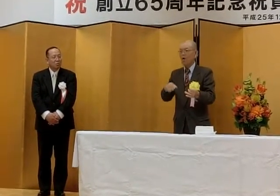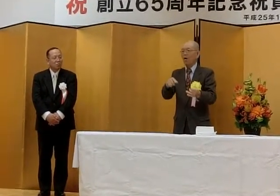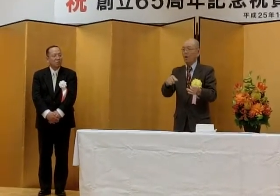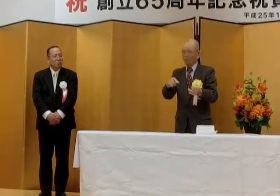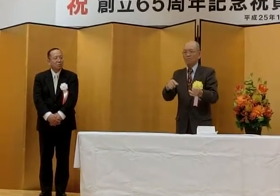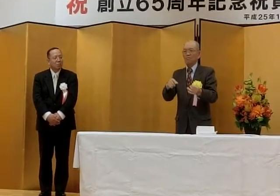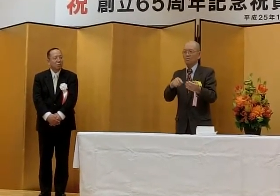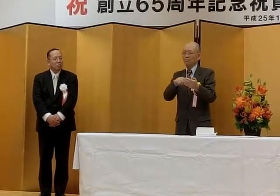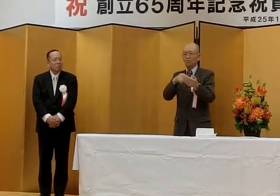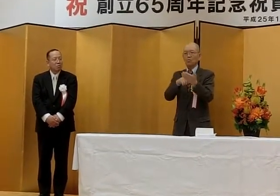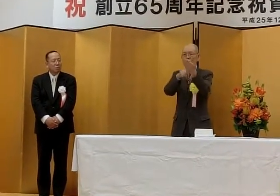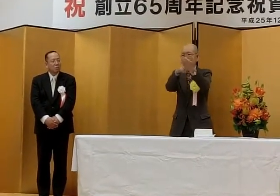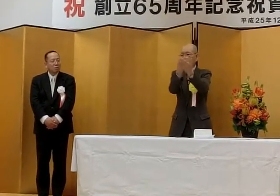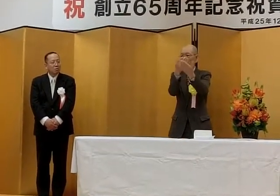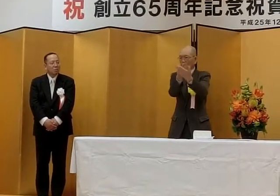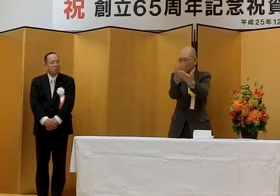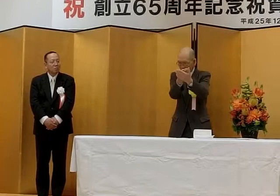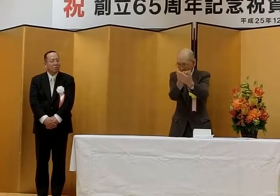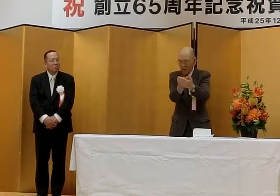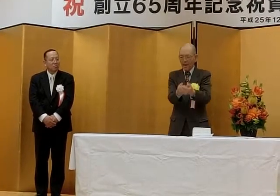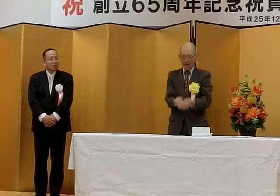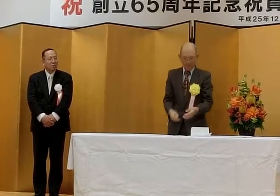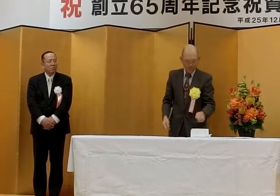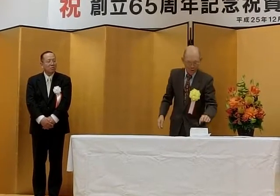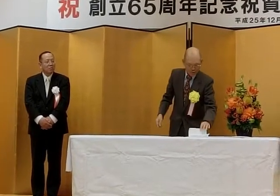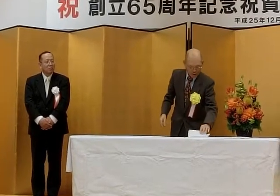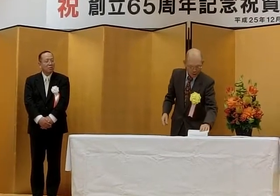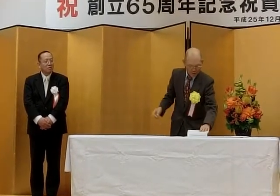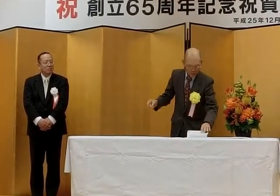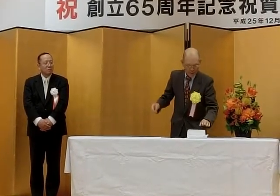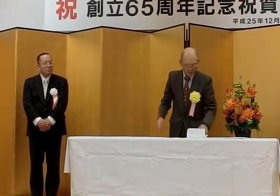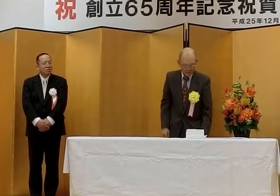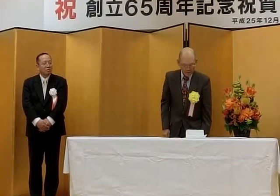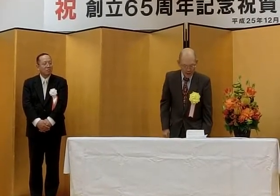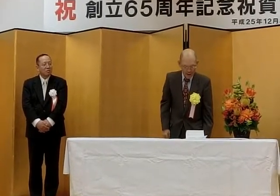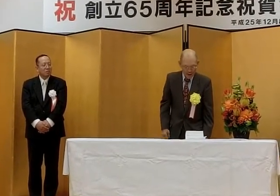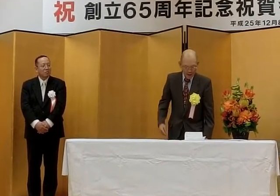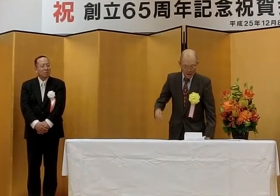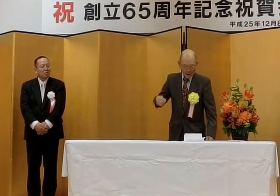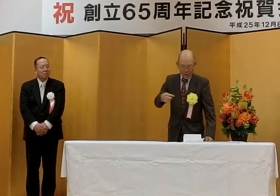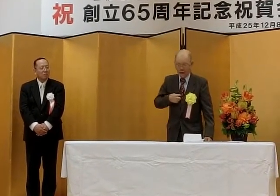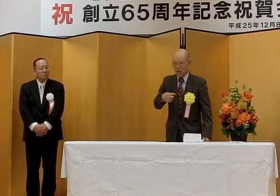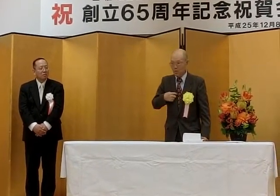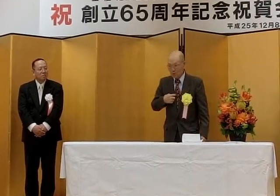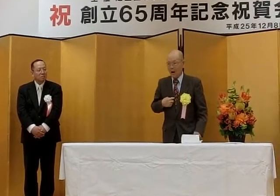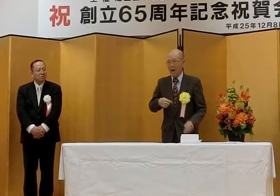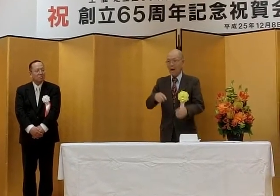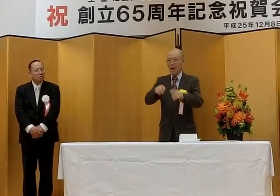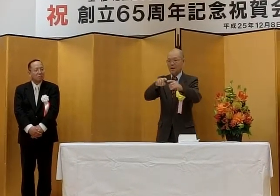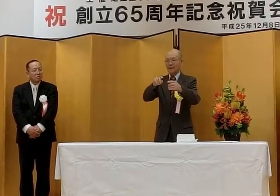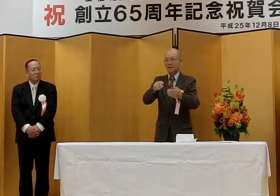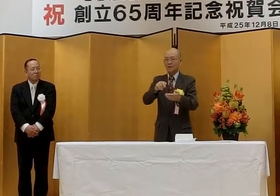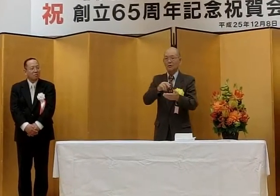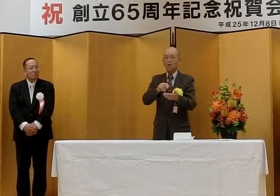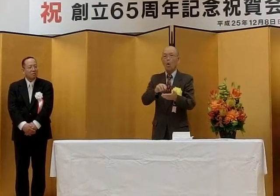会議室、料理教室などのそういう設備のある施設を作ってほしいということを要望を出しました。